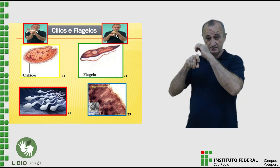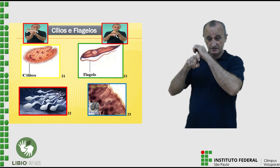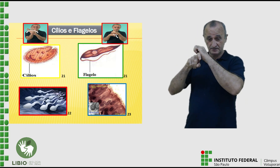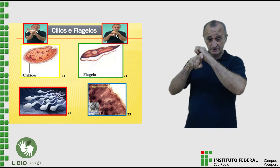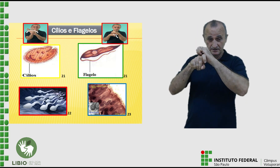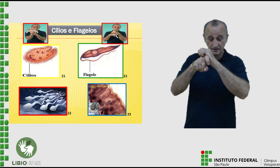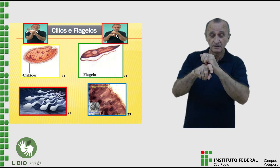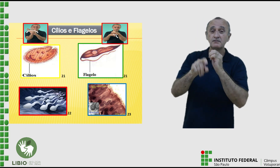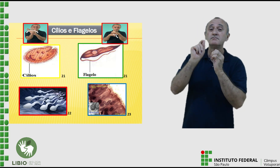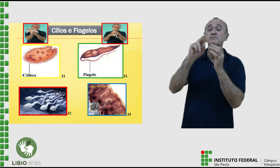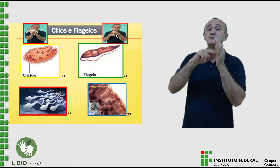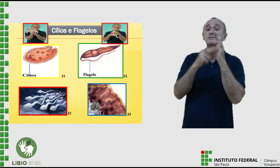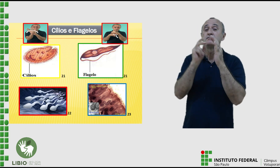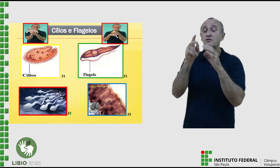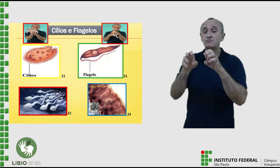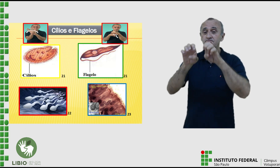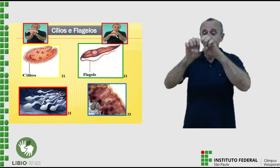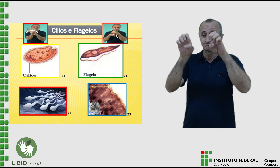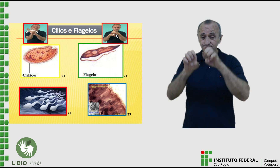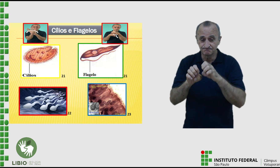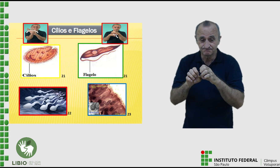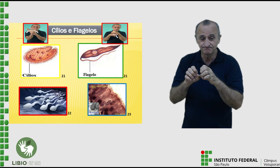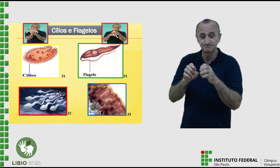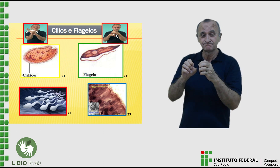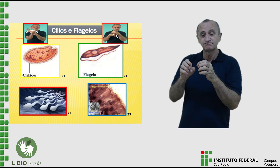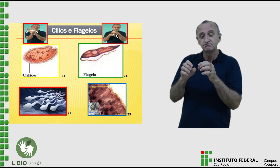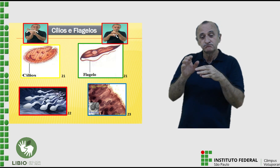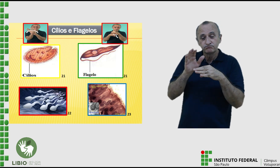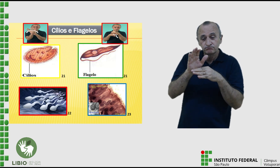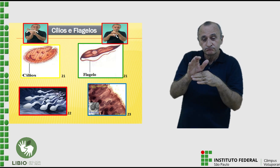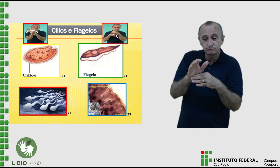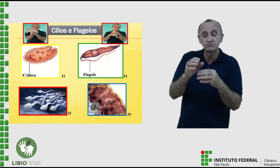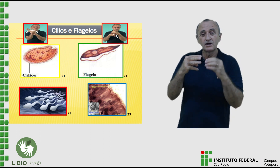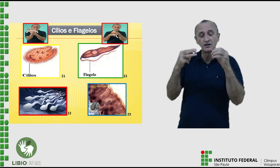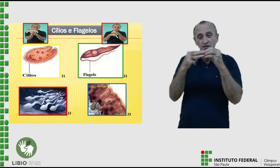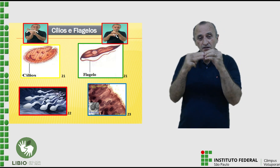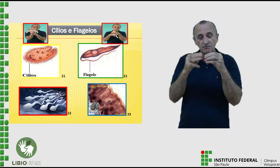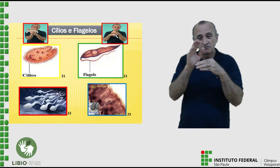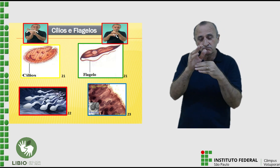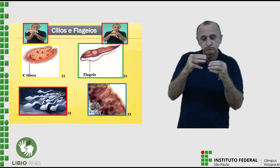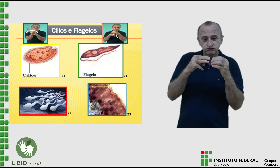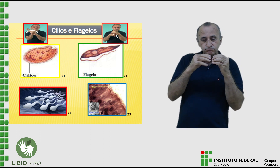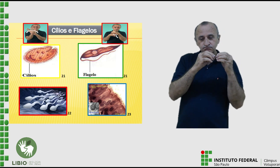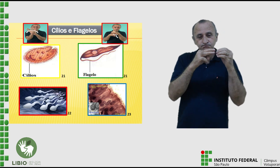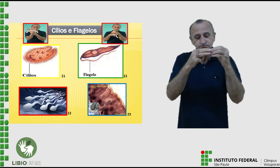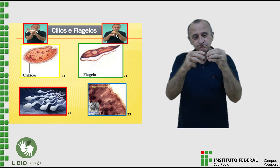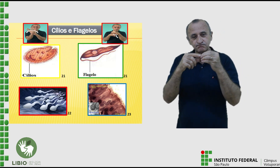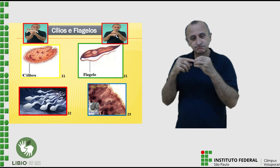Então, cílios e flagelos são estruturas que atuam basicamente